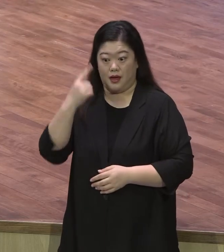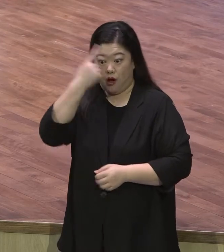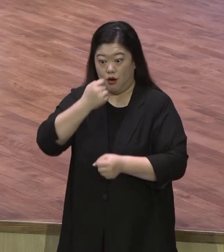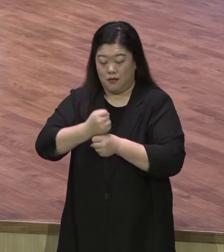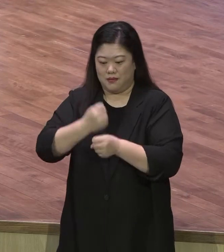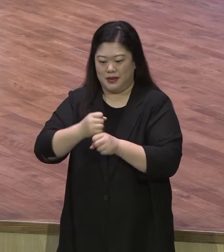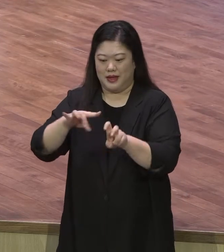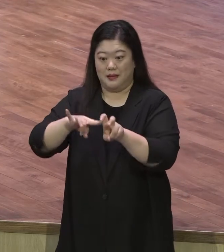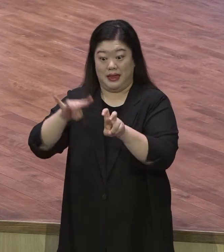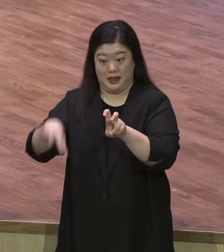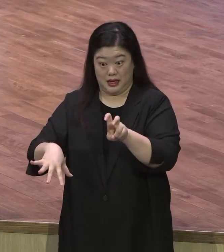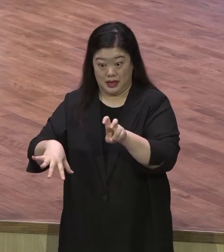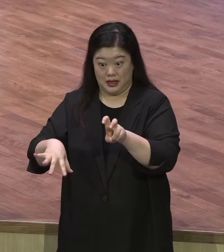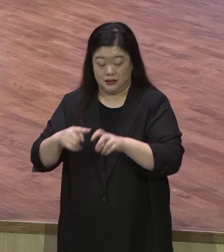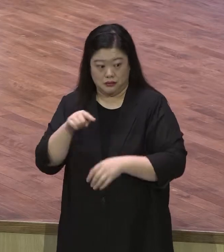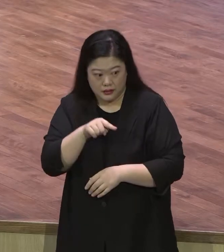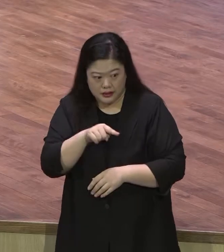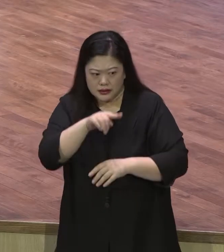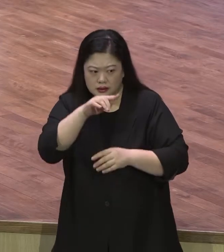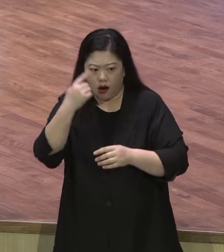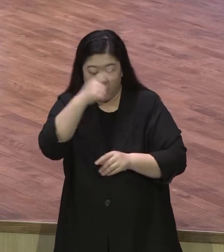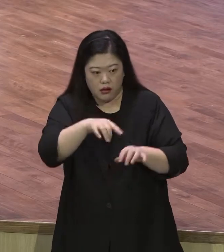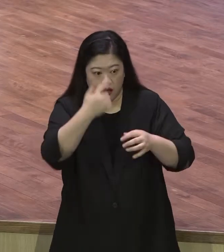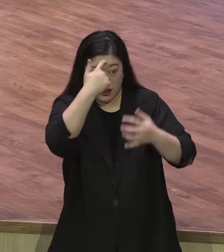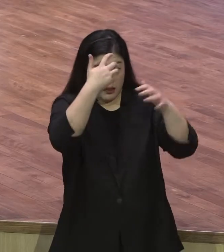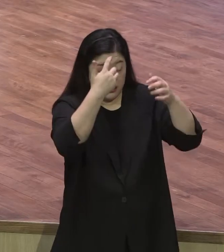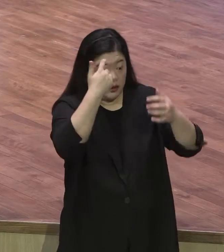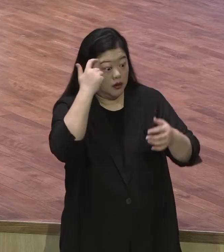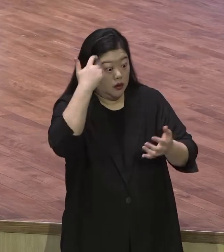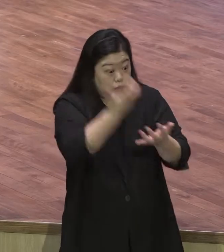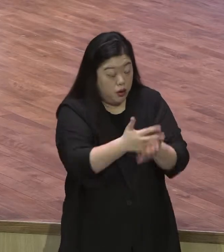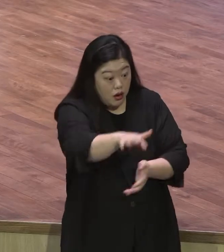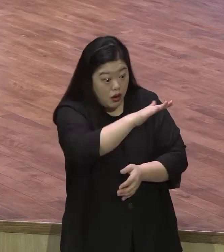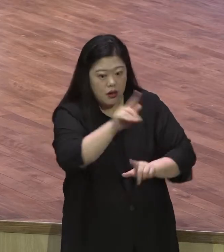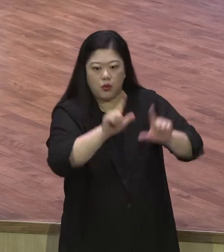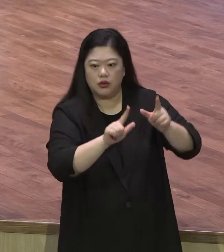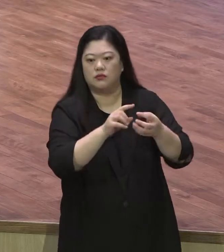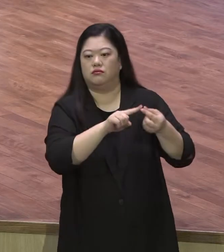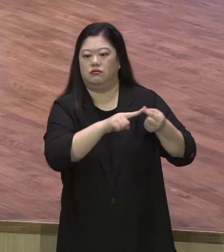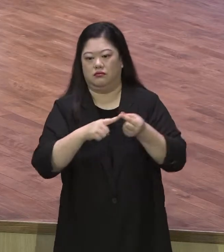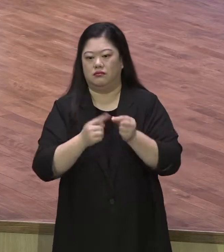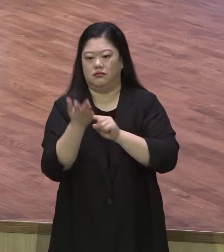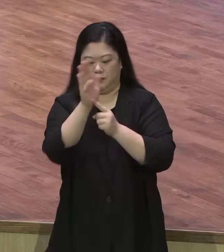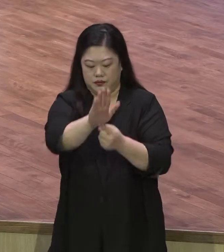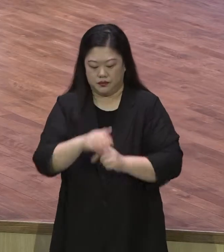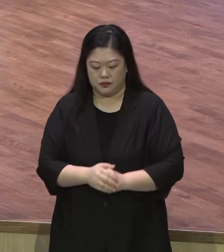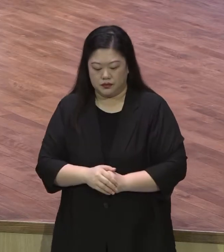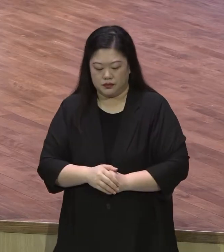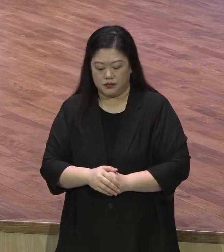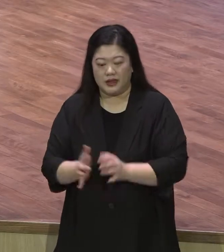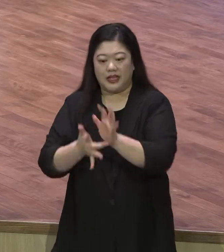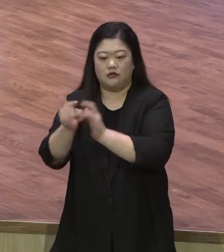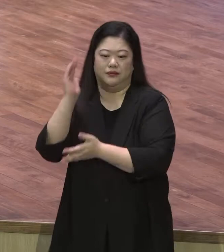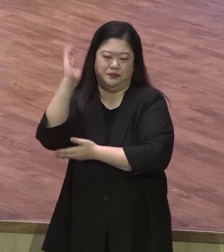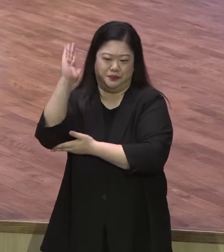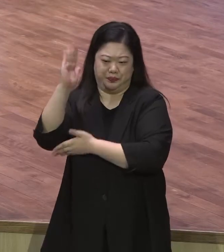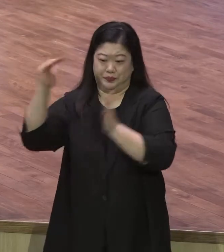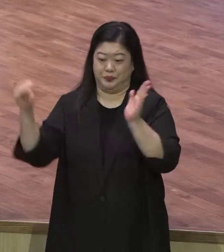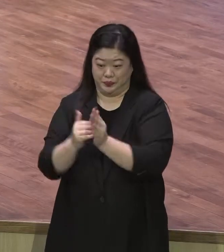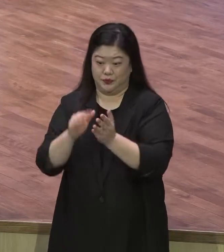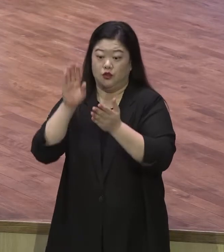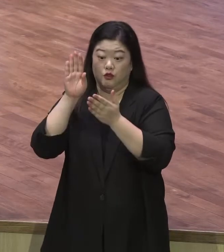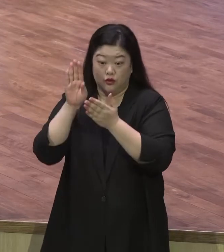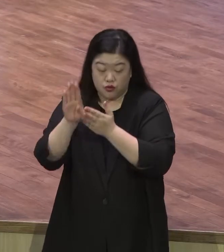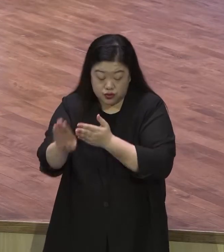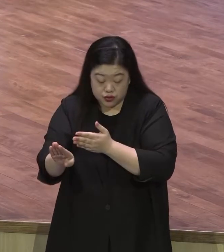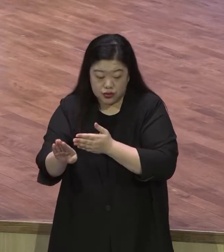예수께서 이 말씀을 맡기심에 무리들이 그의 가르치심에 놀라니 이는 그 가르치시는 것이